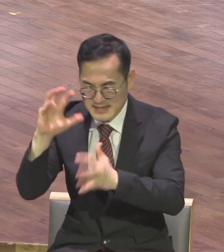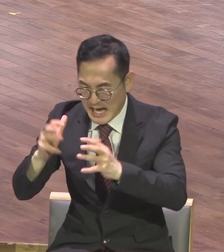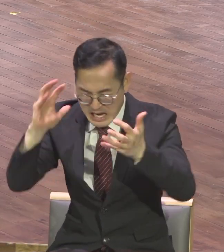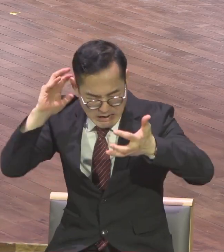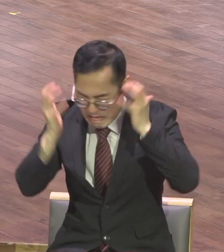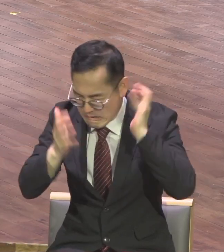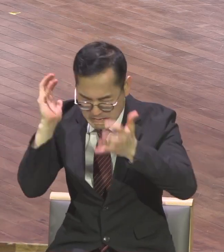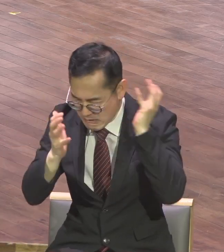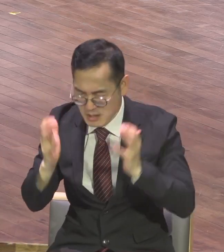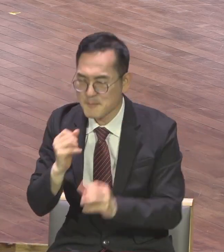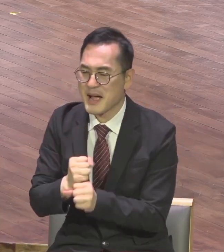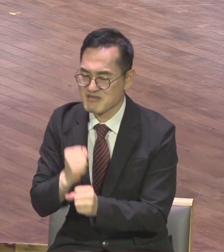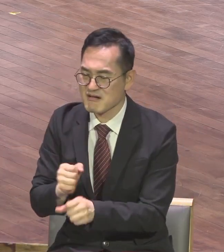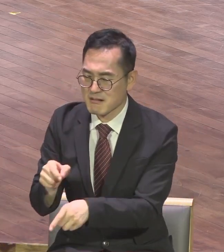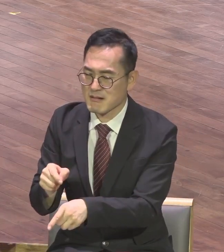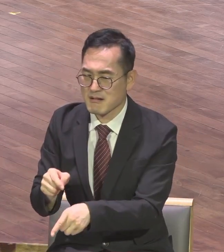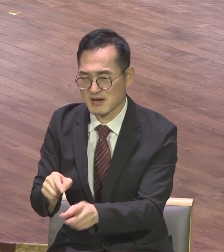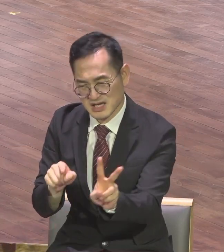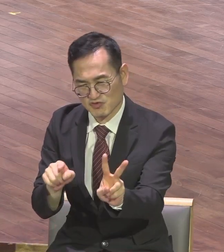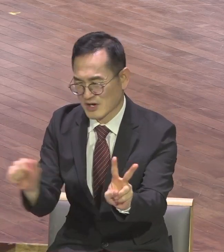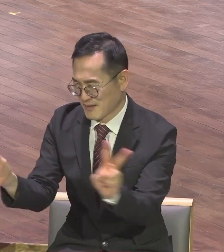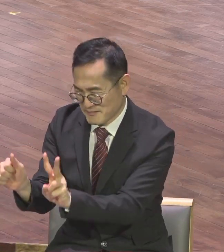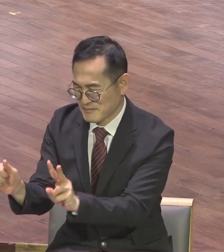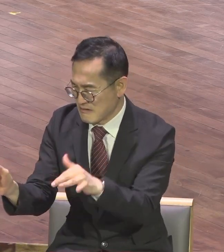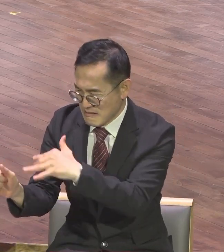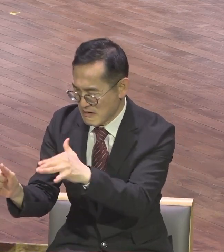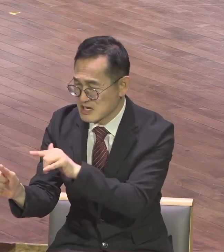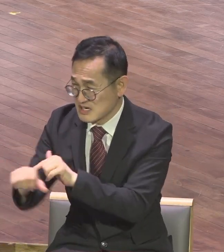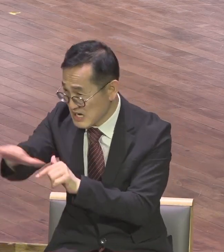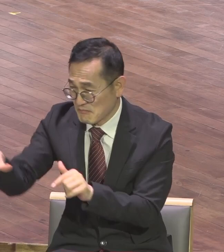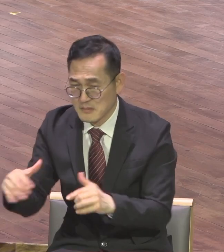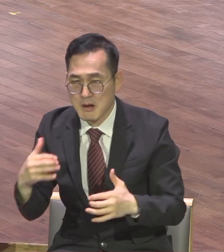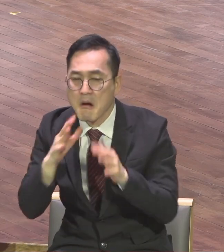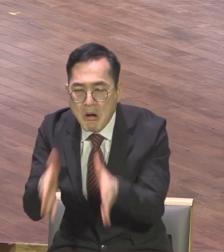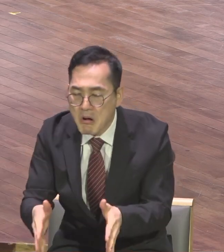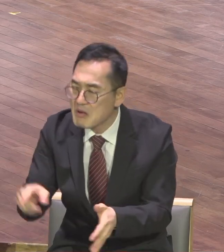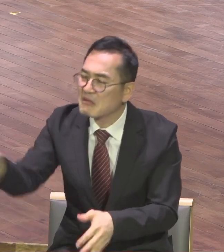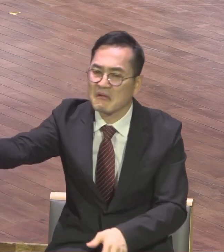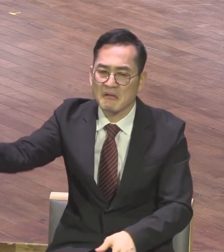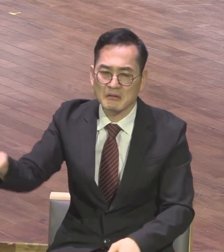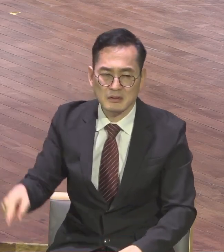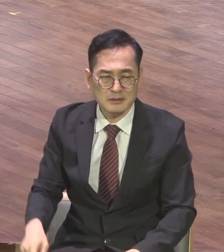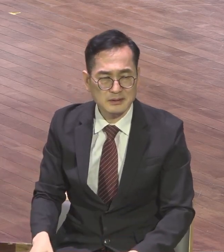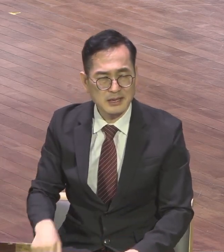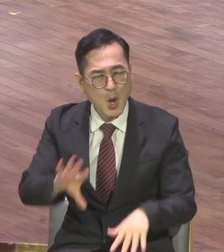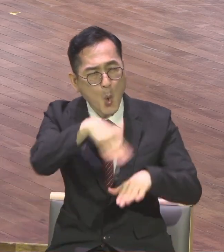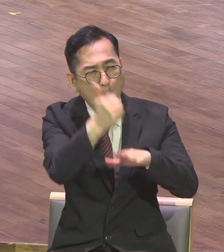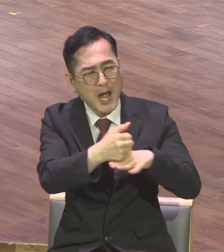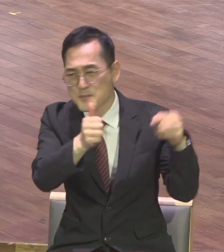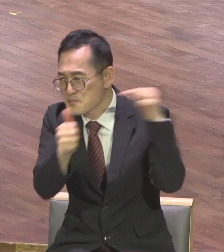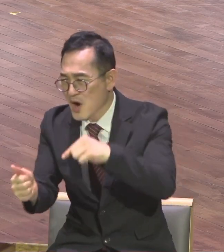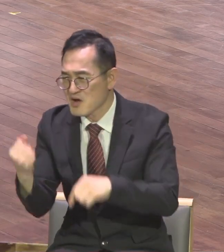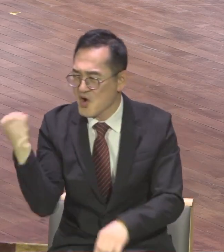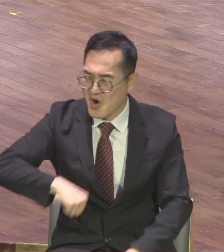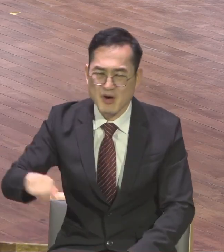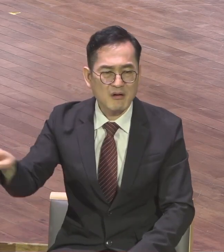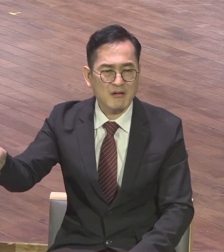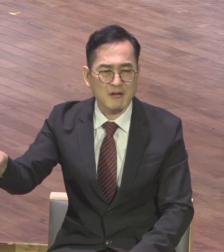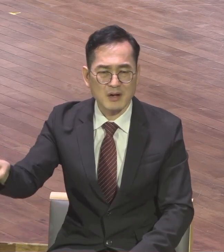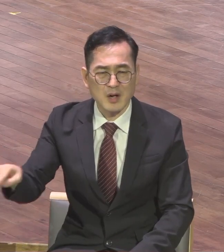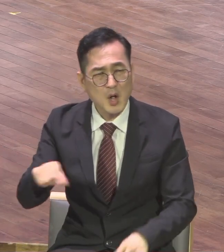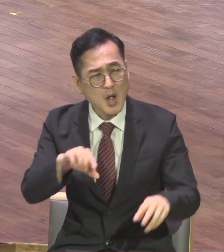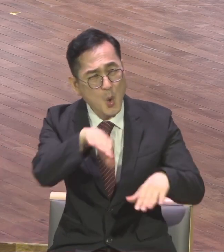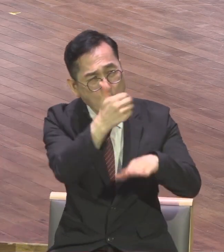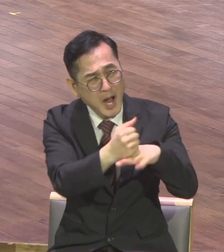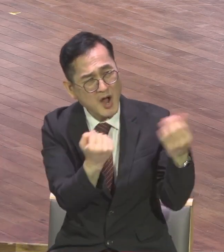이 사람들이 여기도 이르매 야손이 그들을 맞아들였도다. 이 사람들이 다 가이사의 명을 거역하여 말하되 다른